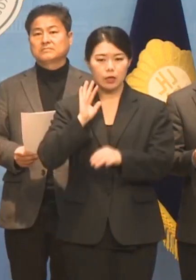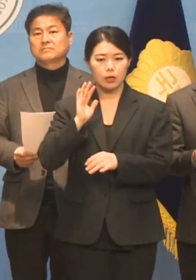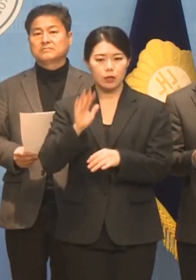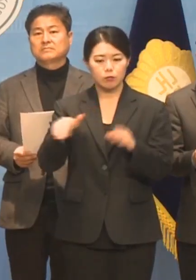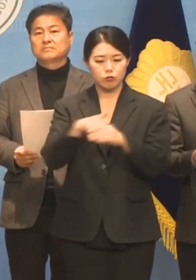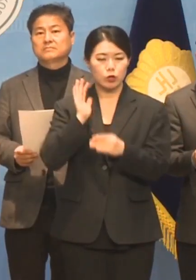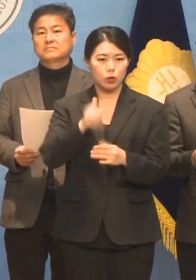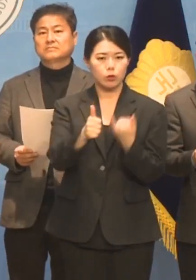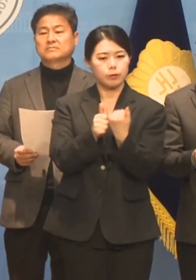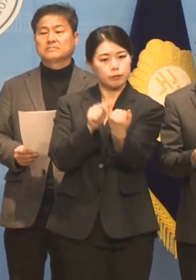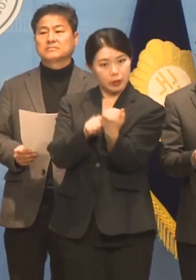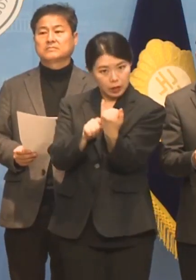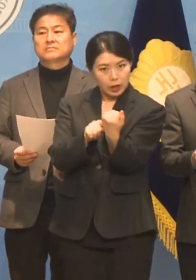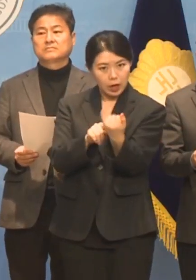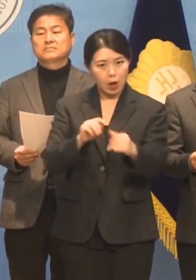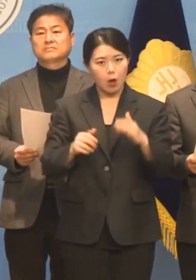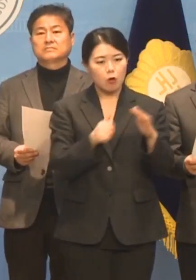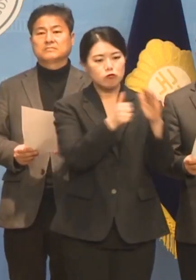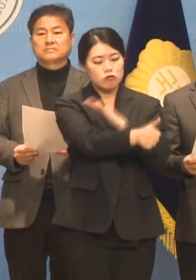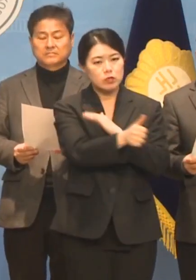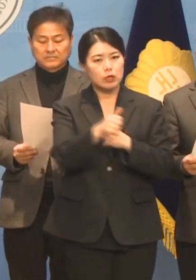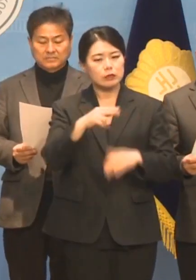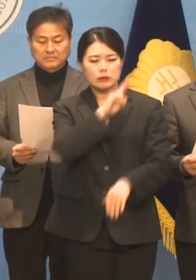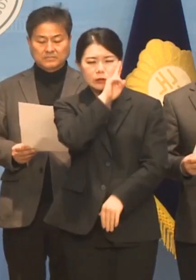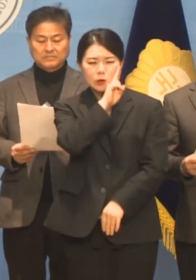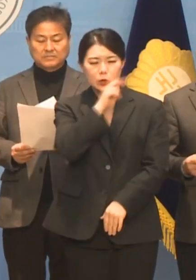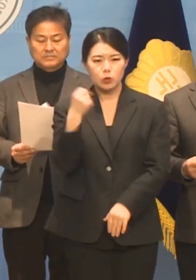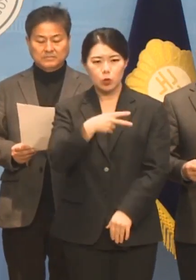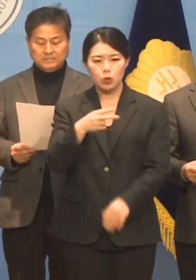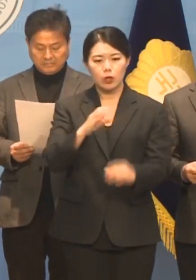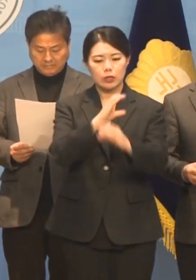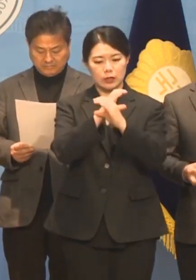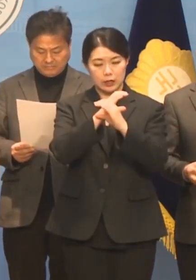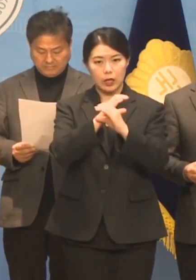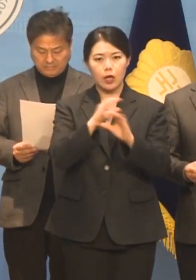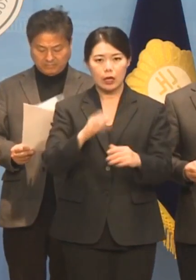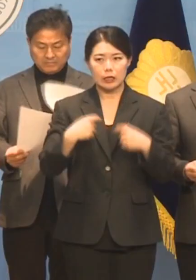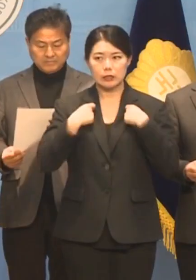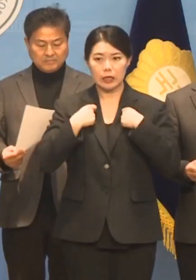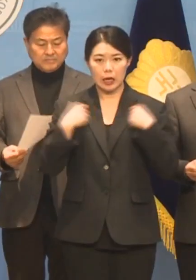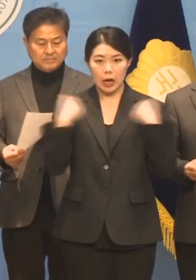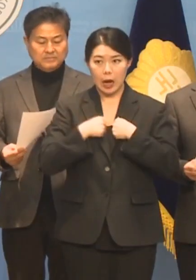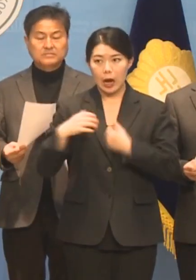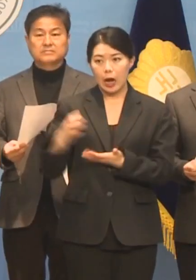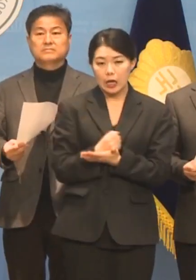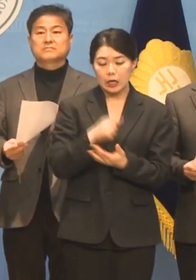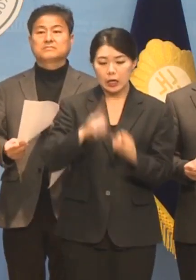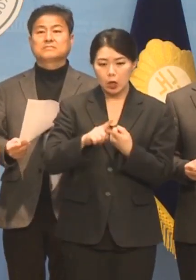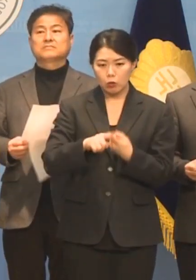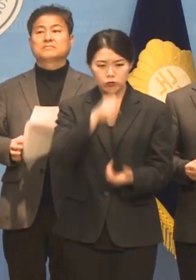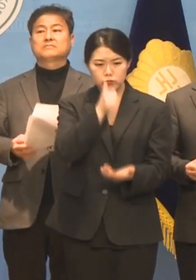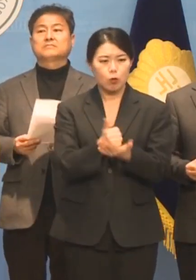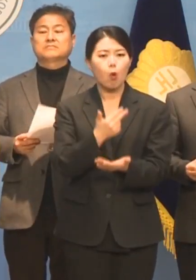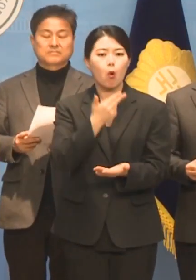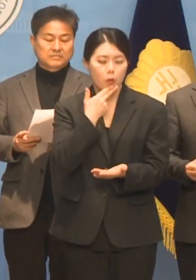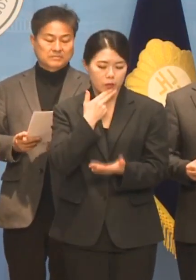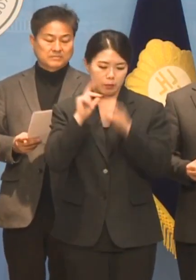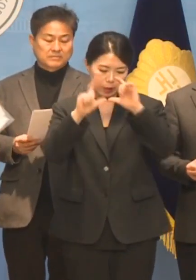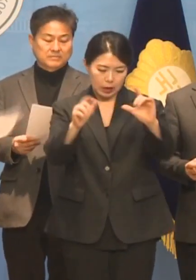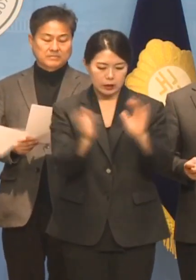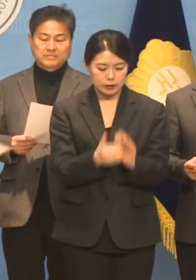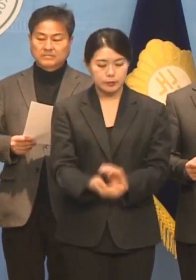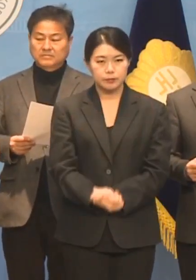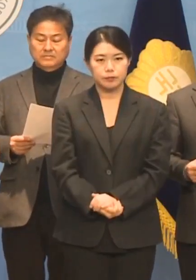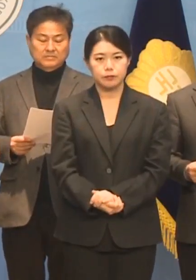여사의 인도 외유성 출장 의혹과 샤넬 재킷 소장 의혹에 대해서도 무혐의 처분했습니다.